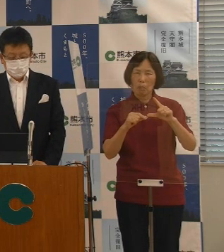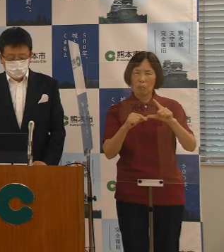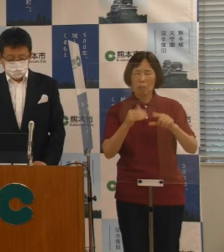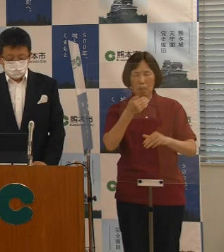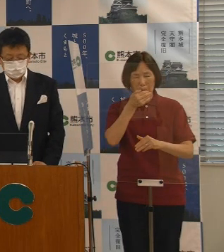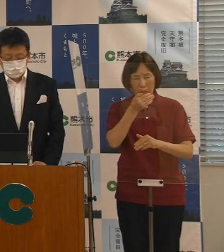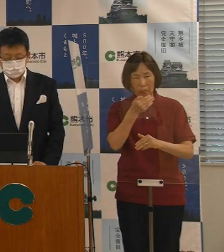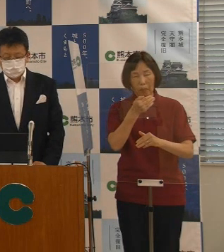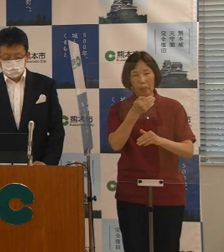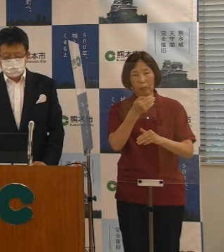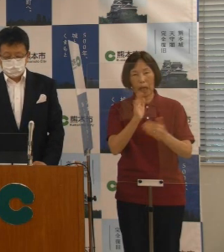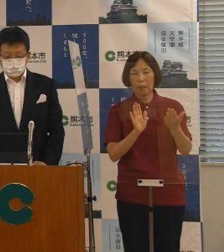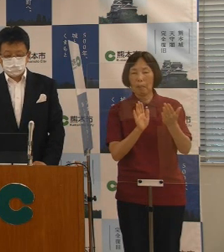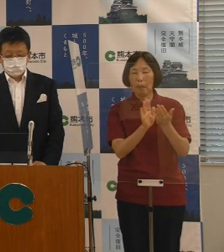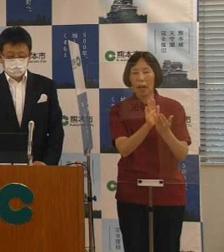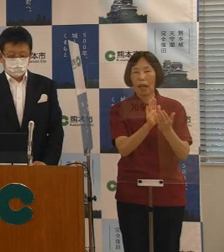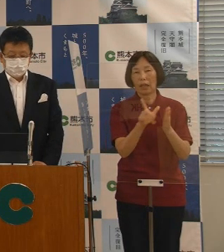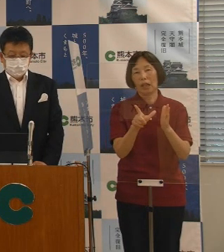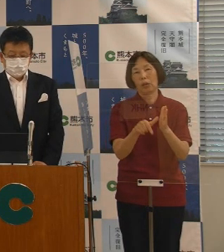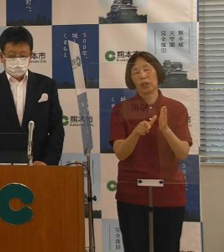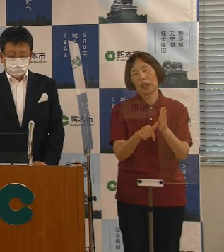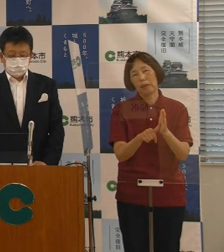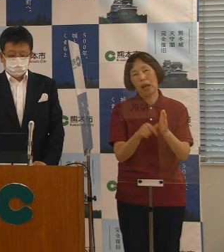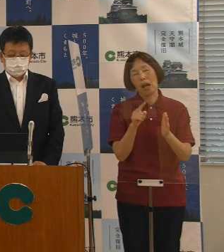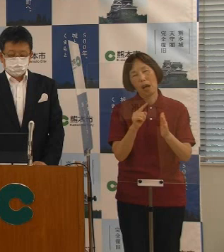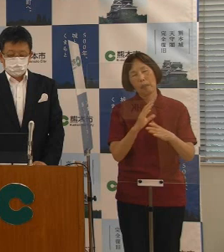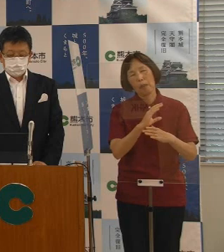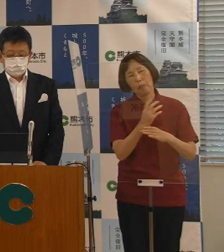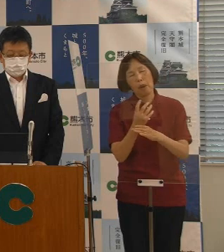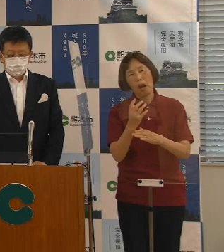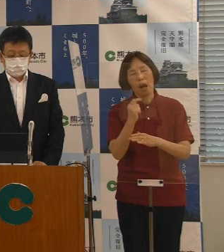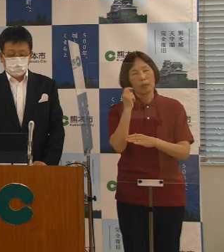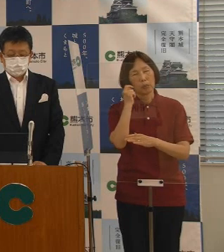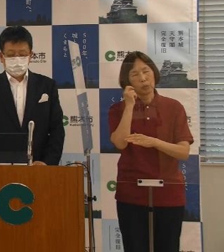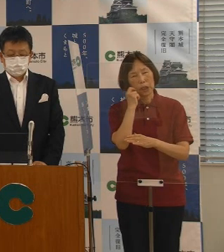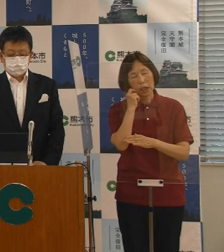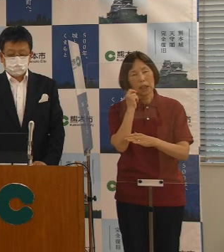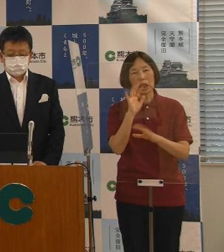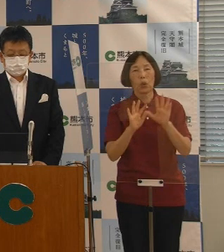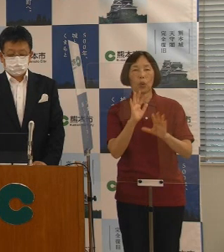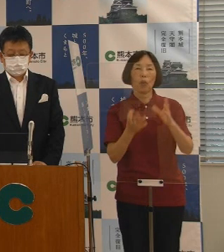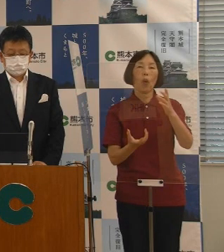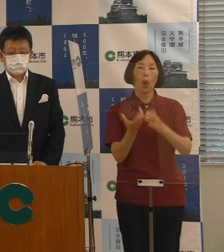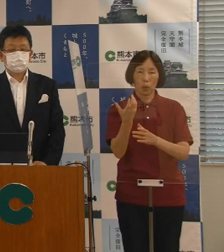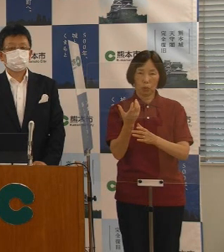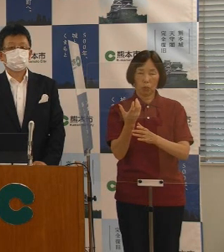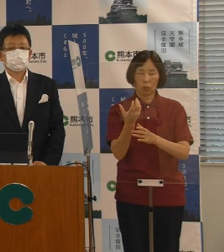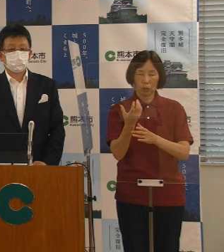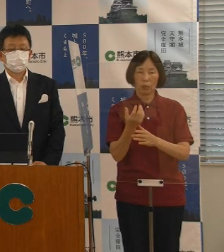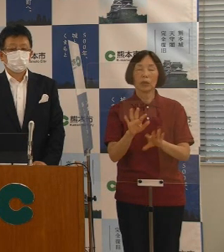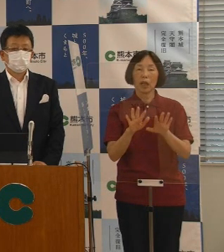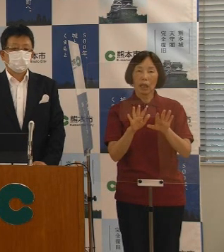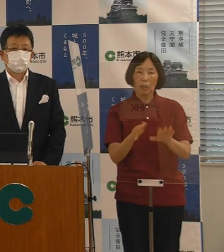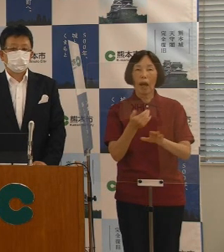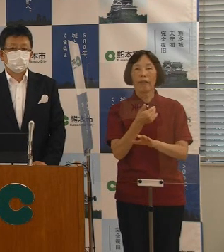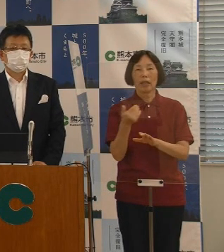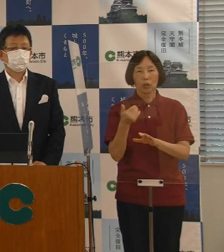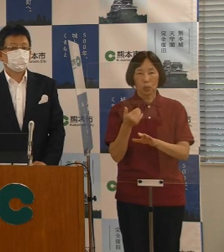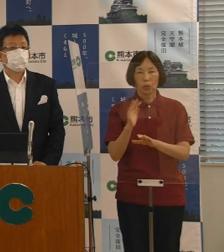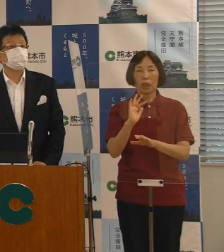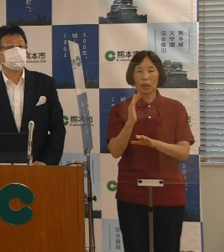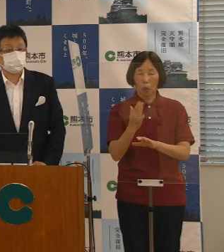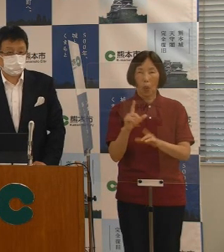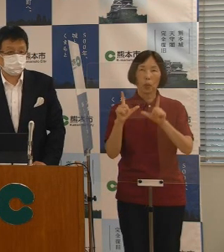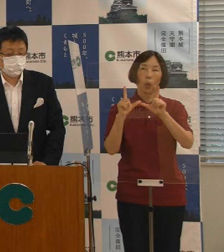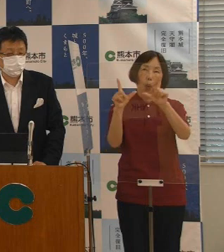やはりそういったことになってきますので、まあ、一定程度今こういう形で確保していますけれども、